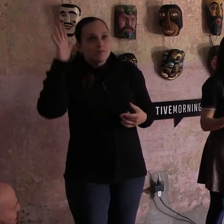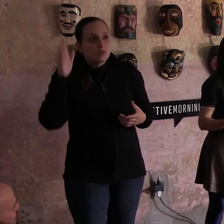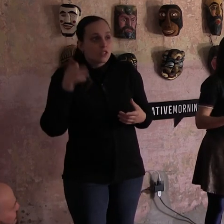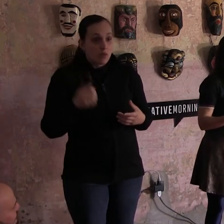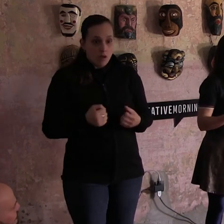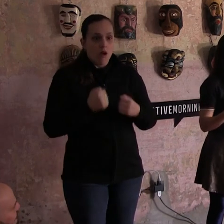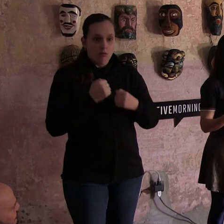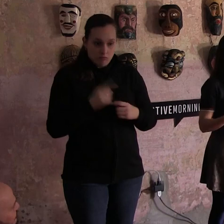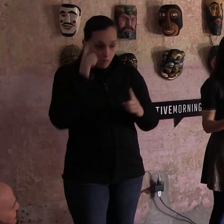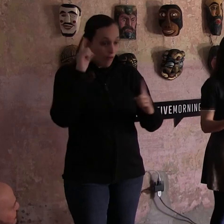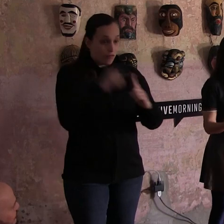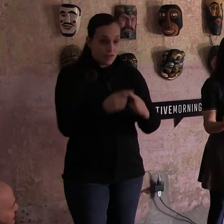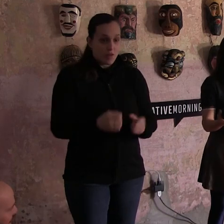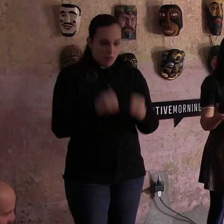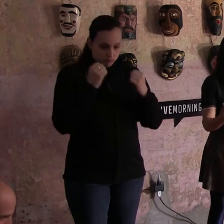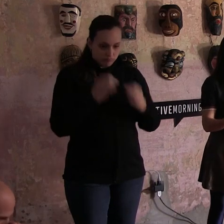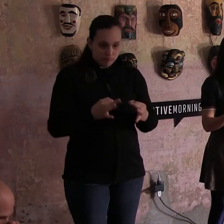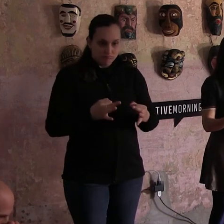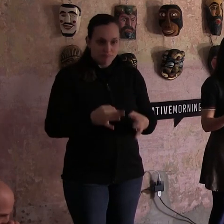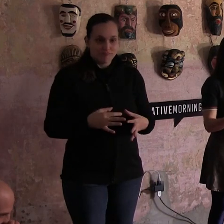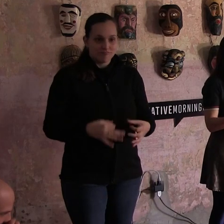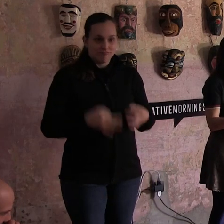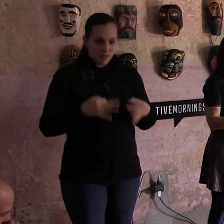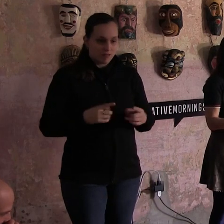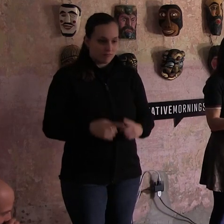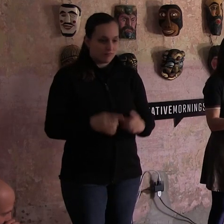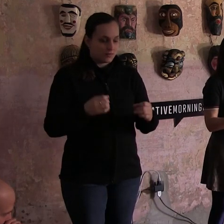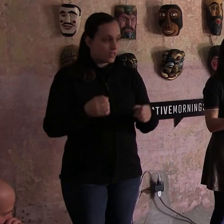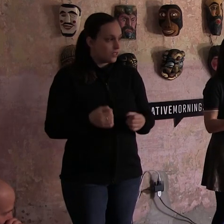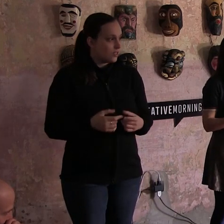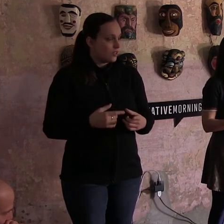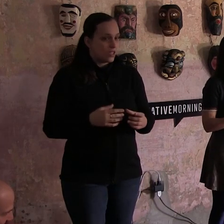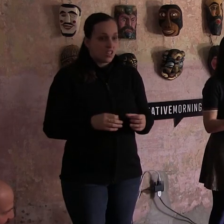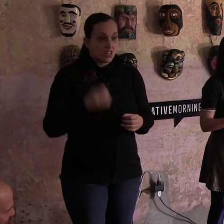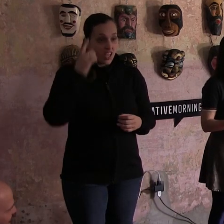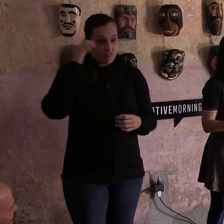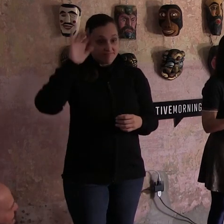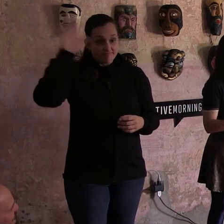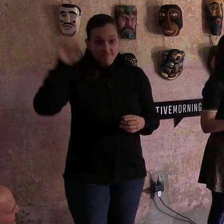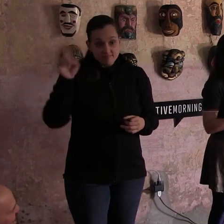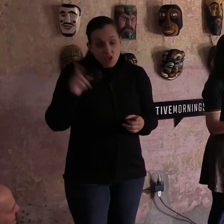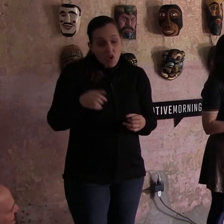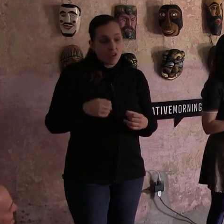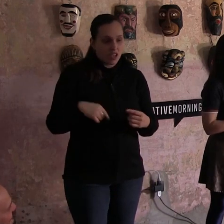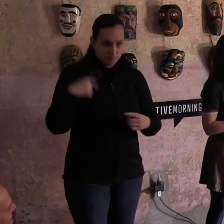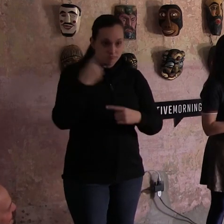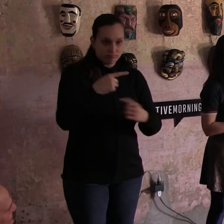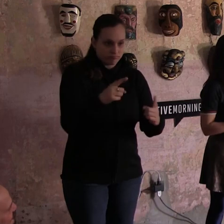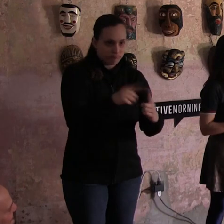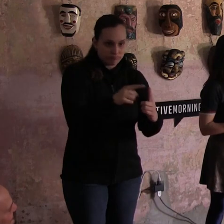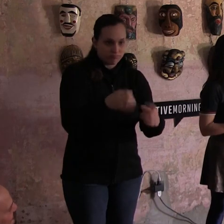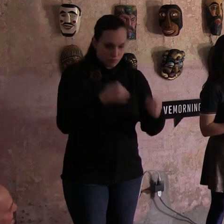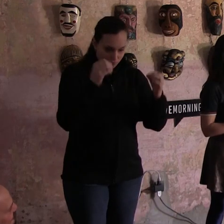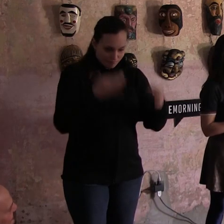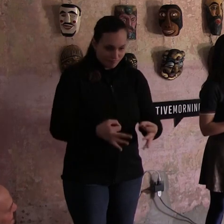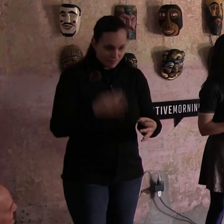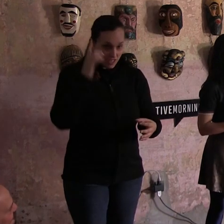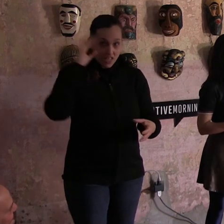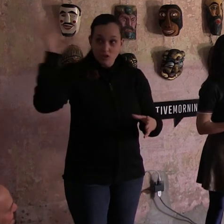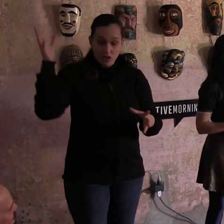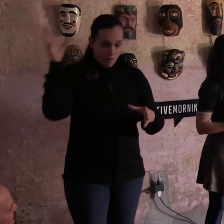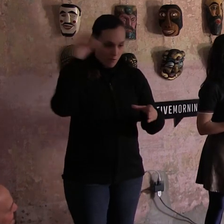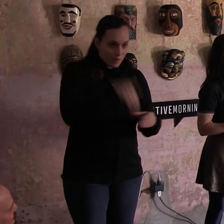vamos a hacerlo. Hacé lo que querés que pase, ¿no? No es así que lo que querés. Bueno, vamos. Y estuvimos buscando un